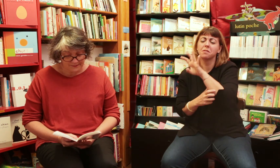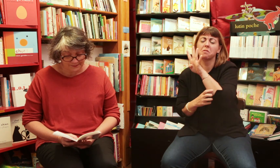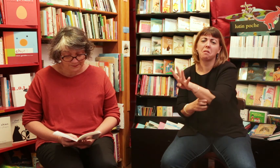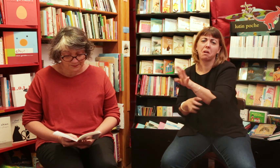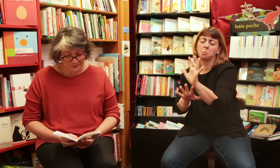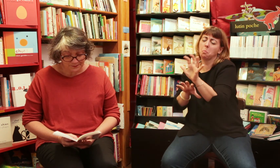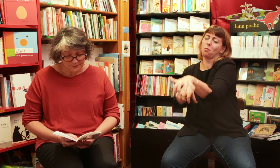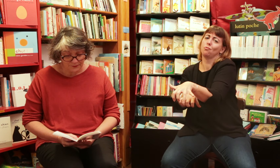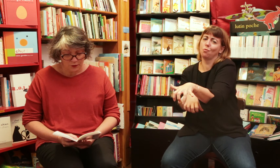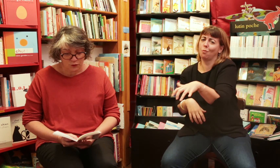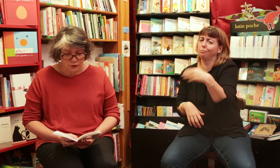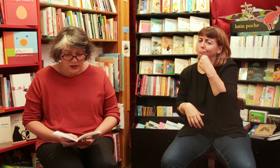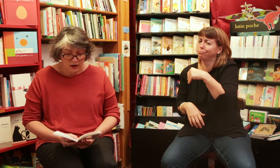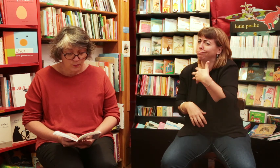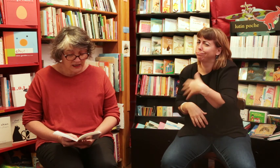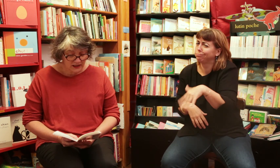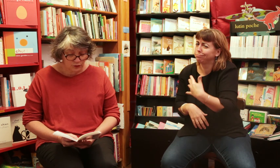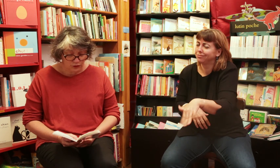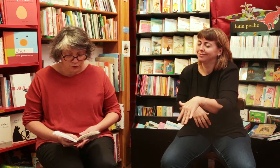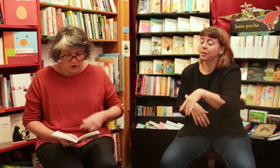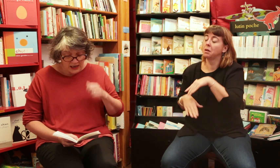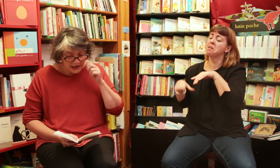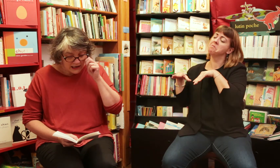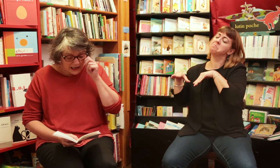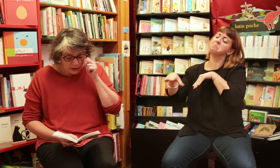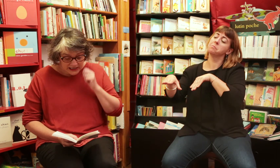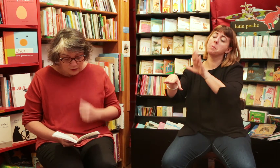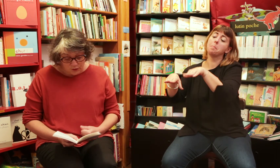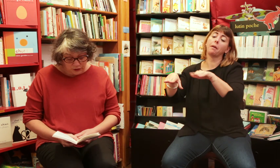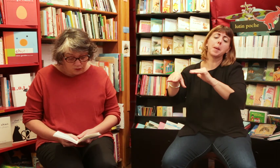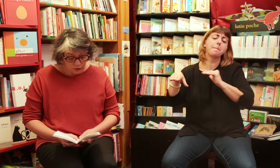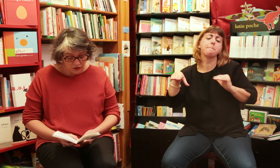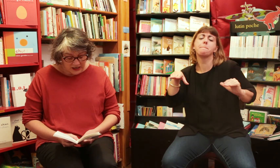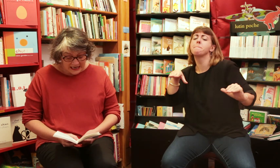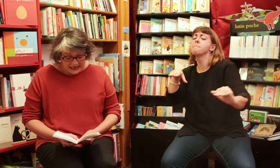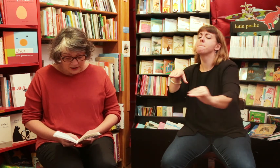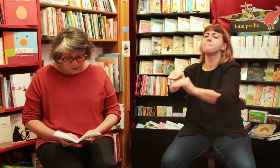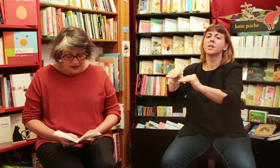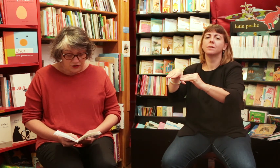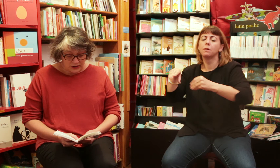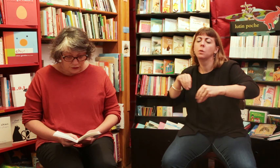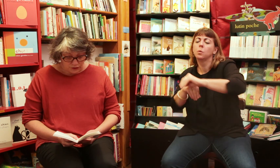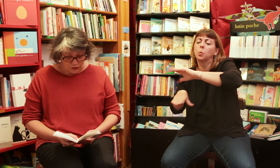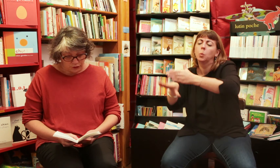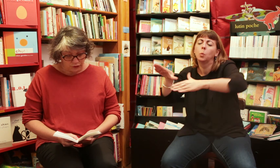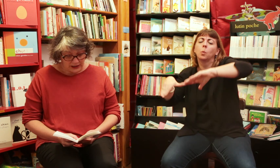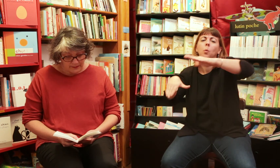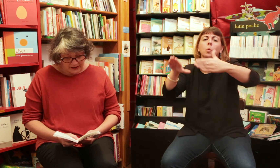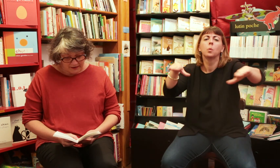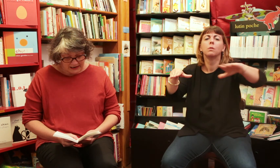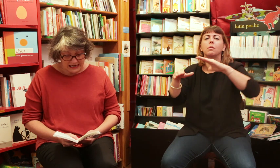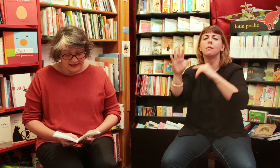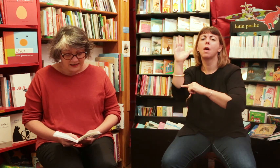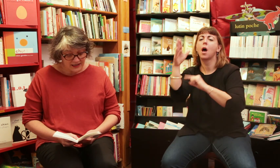classe. On se gare au parking du Lion, là où il y a le moins de monde, et on marche dans les dunes entre les